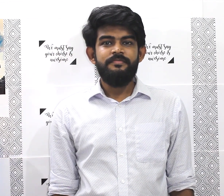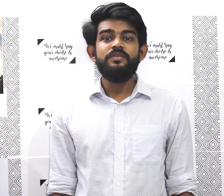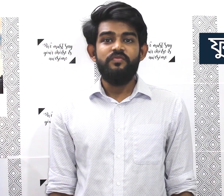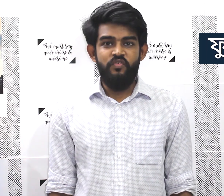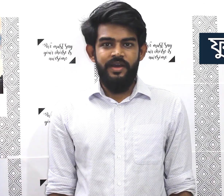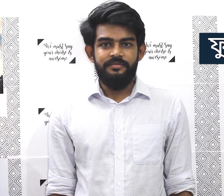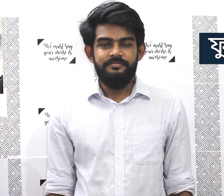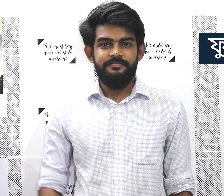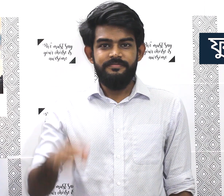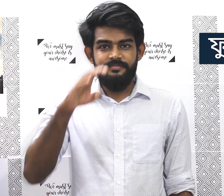ফুফা,